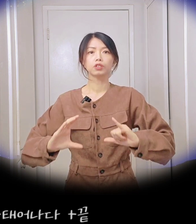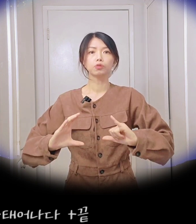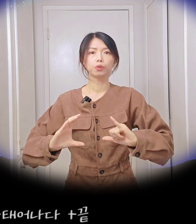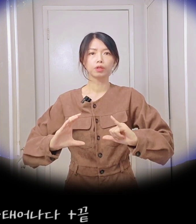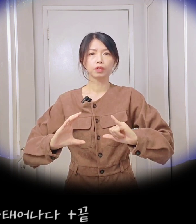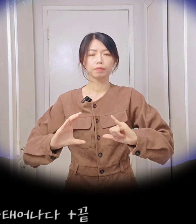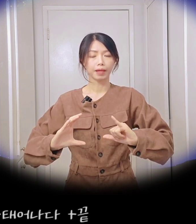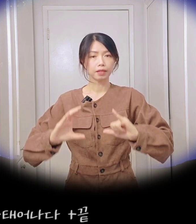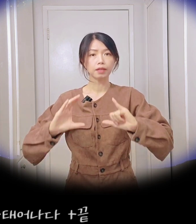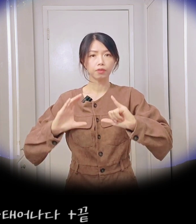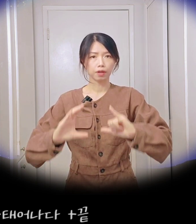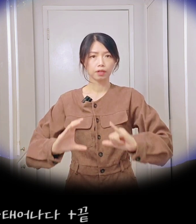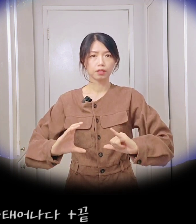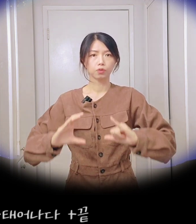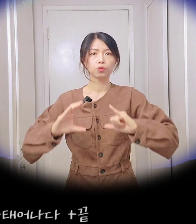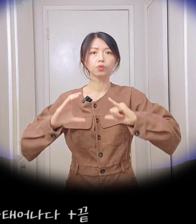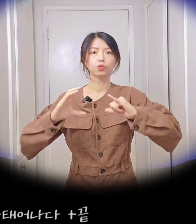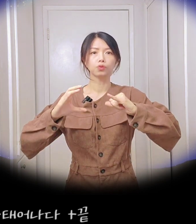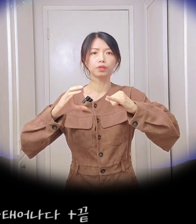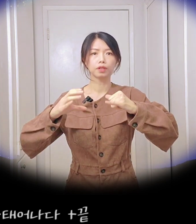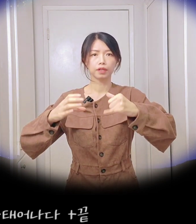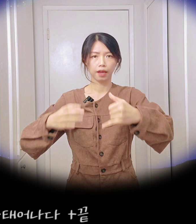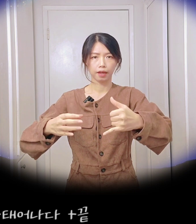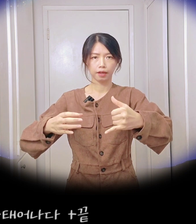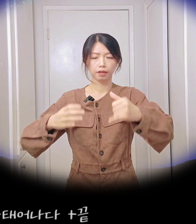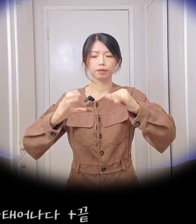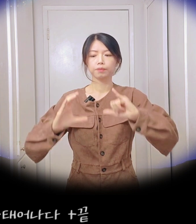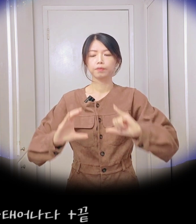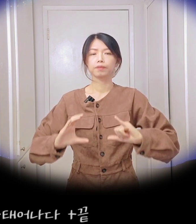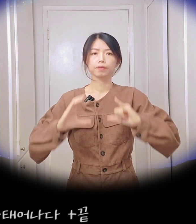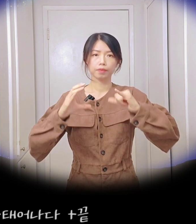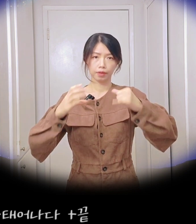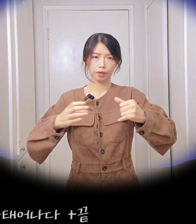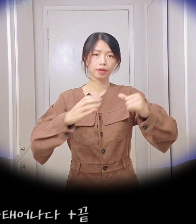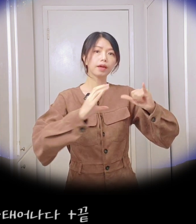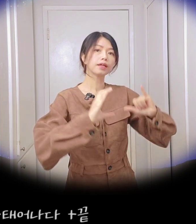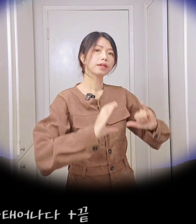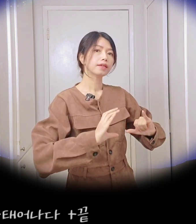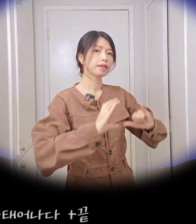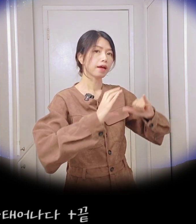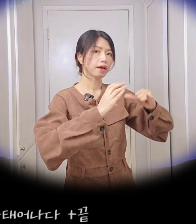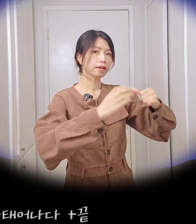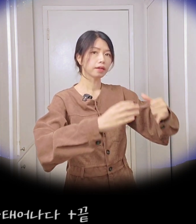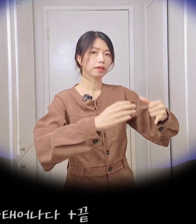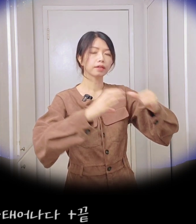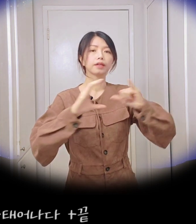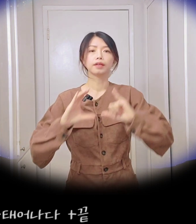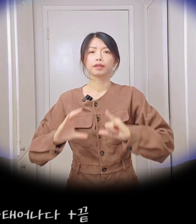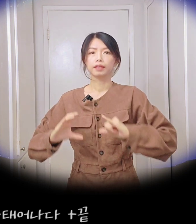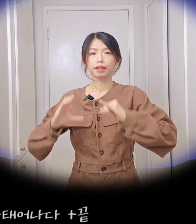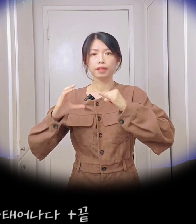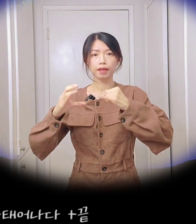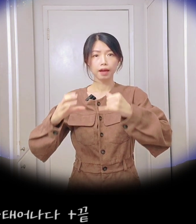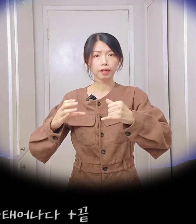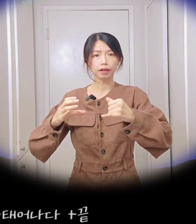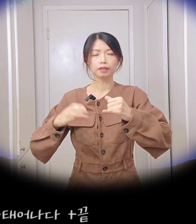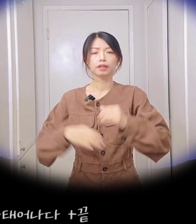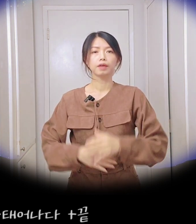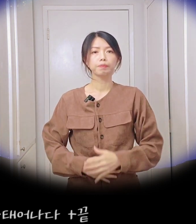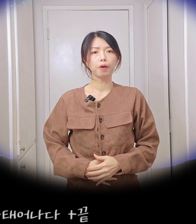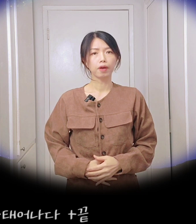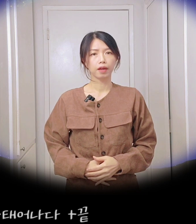펴주셔서 지구본을 만진다고 생각하시고 둥글게 세상,